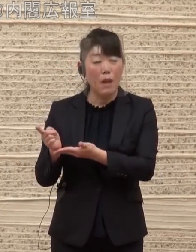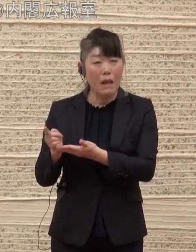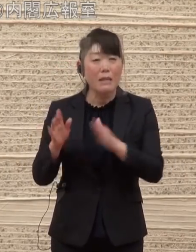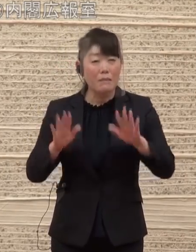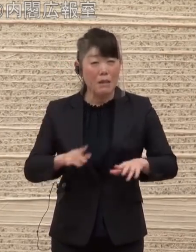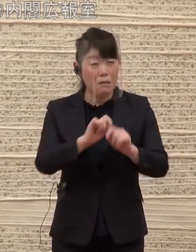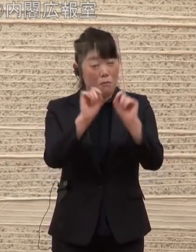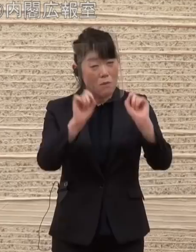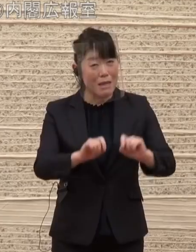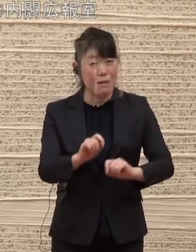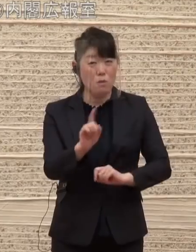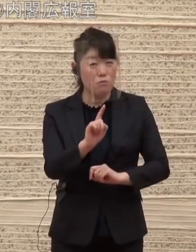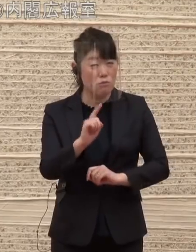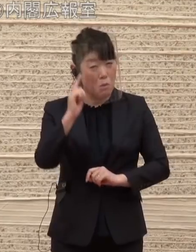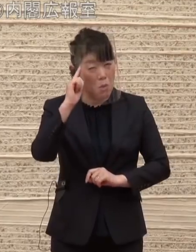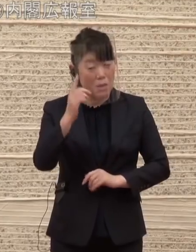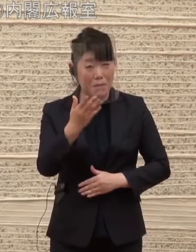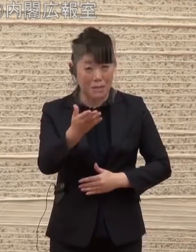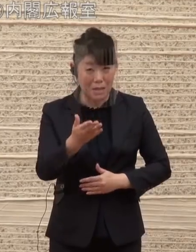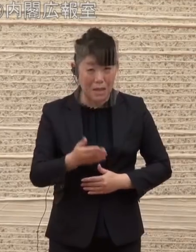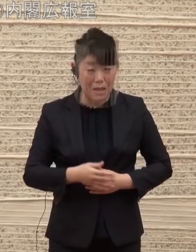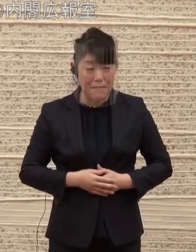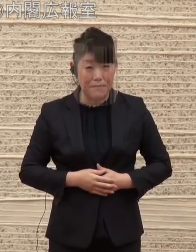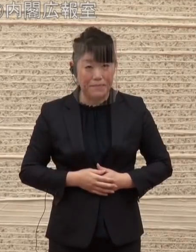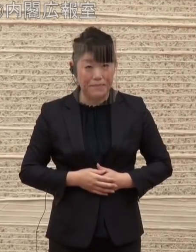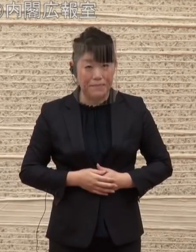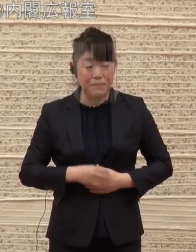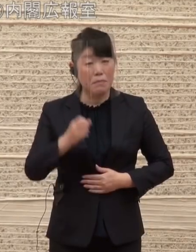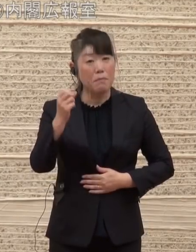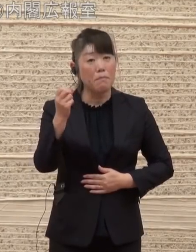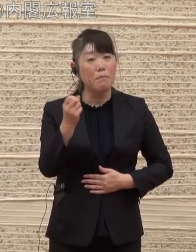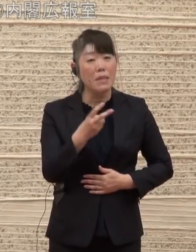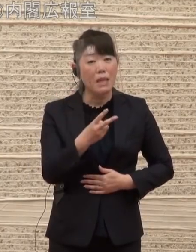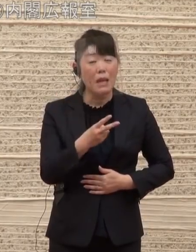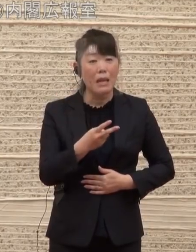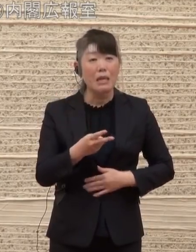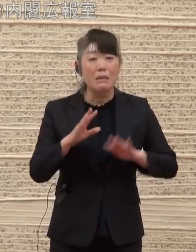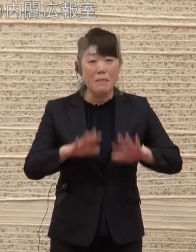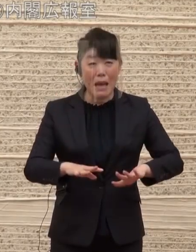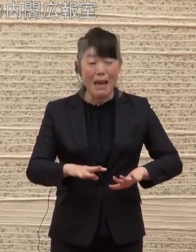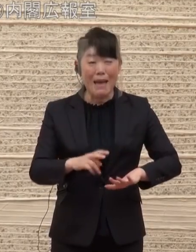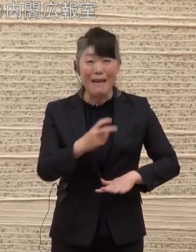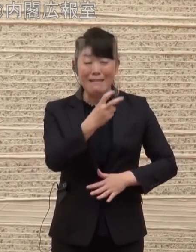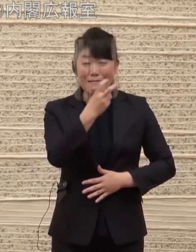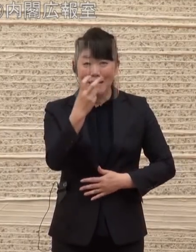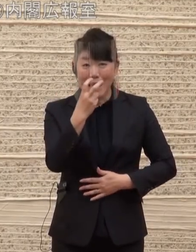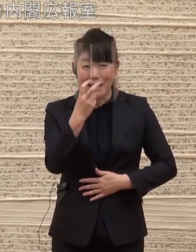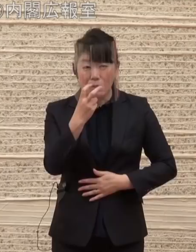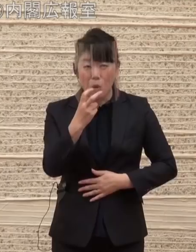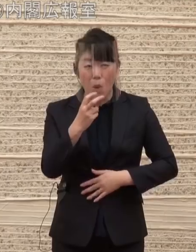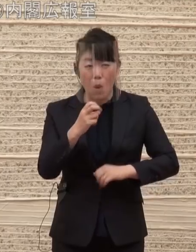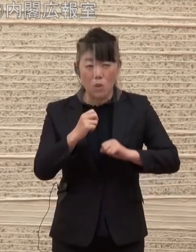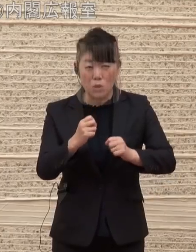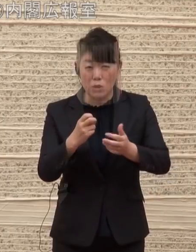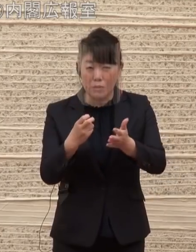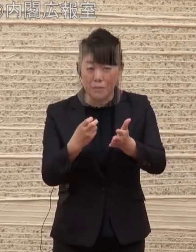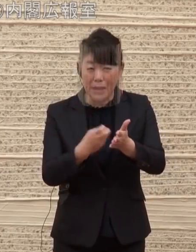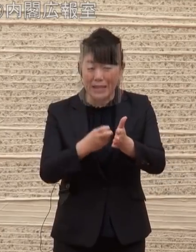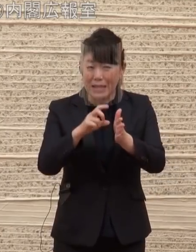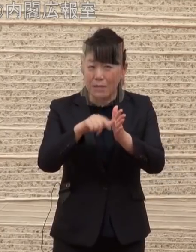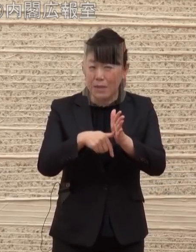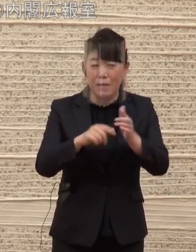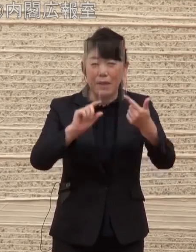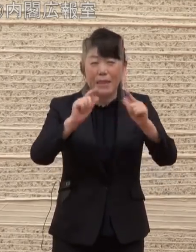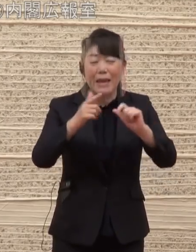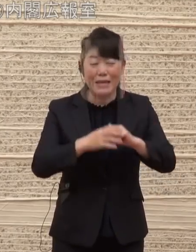認識してらっしゃるかそして先ほどまだ検証すべき段階ではないとおっしゃいましたけれども第2波だか